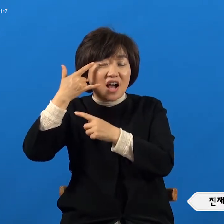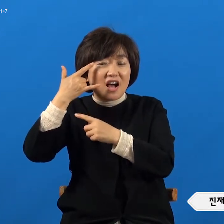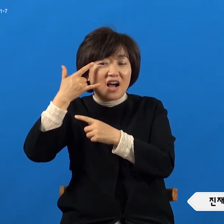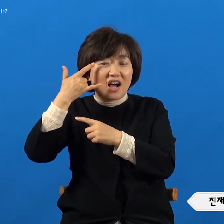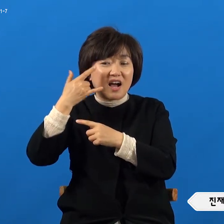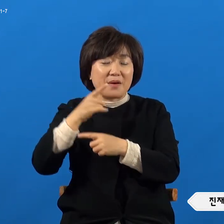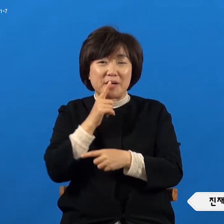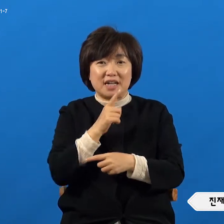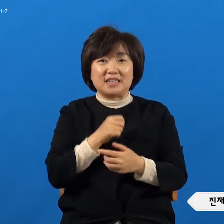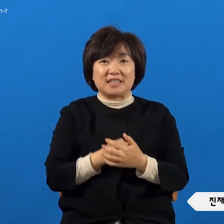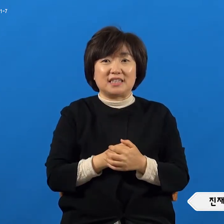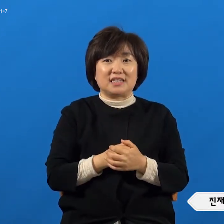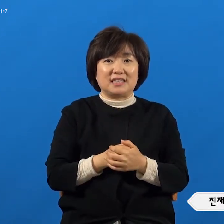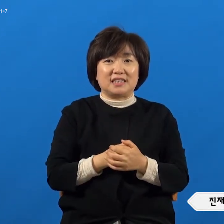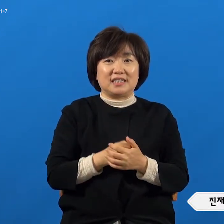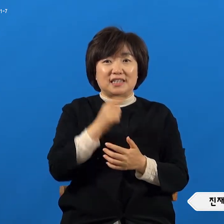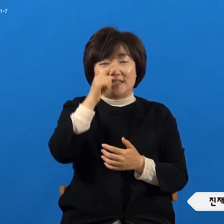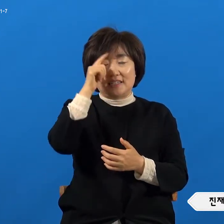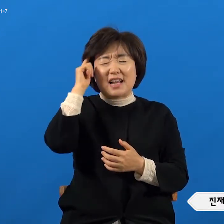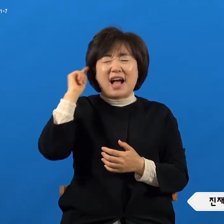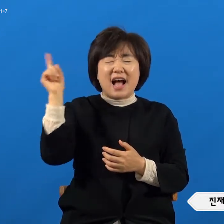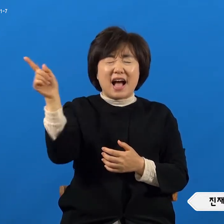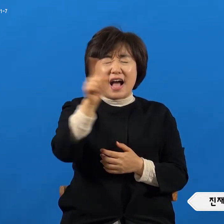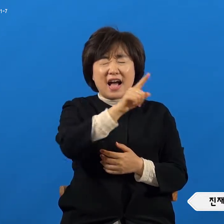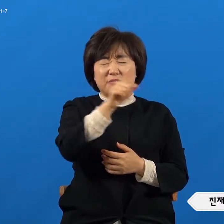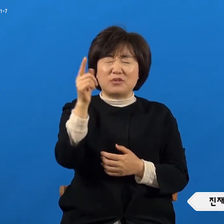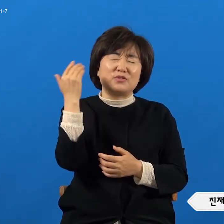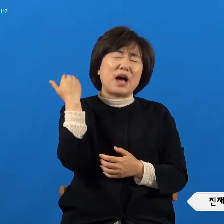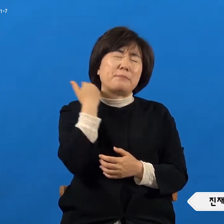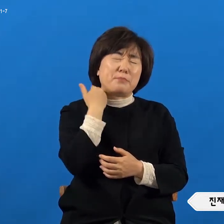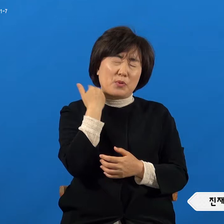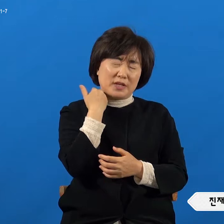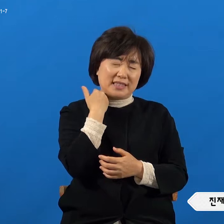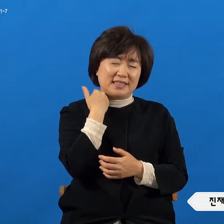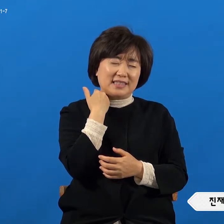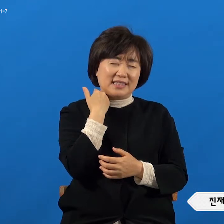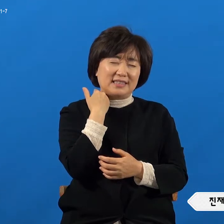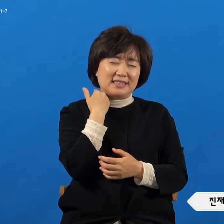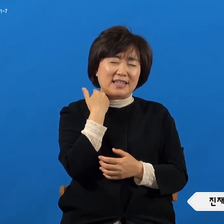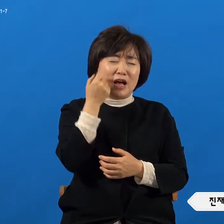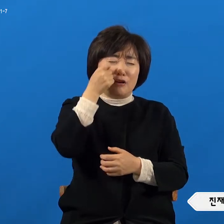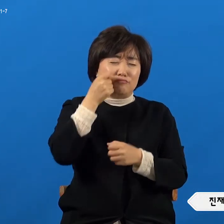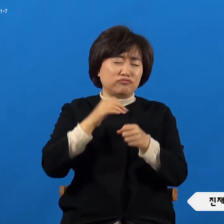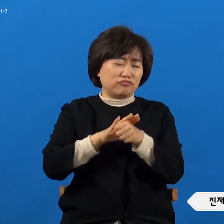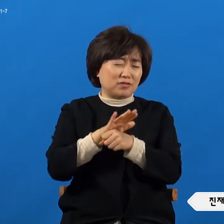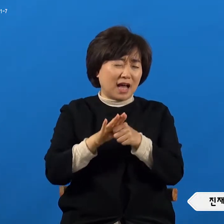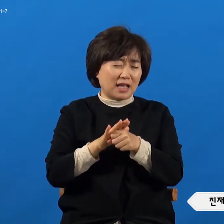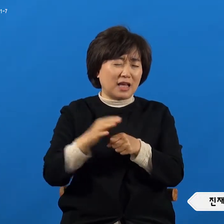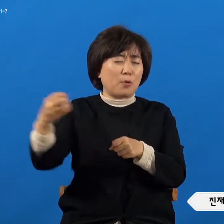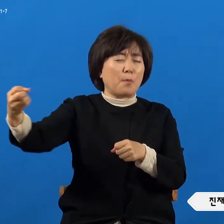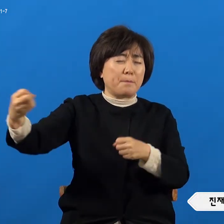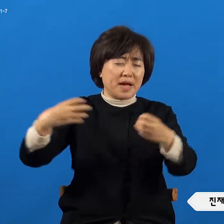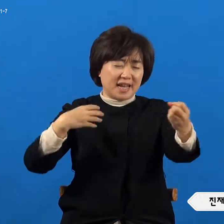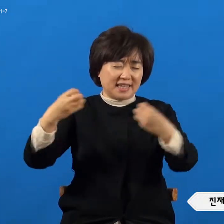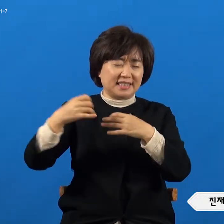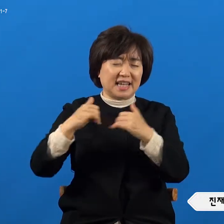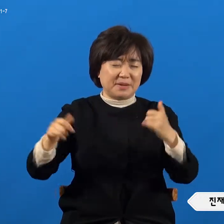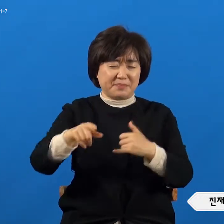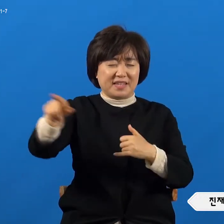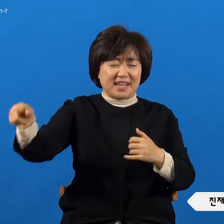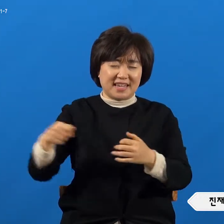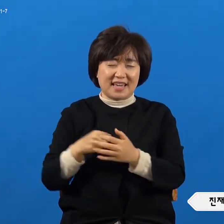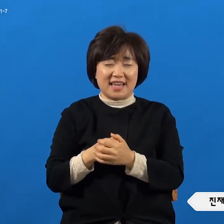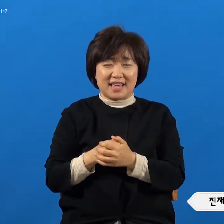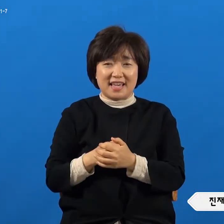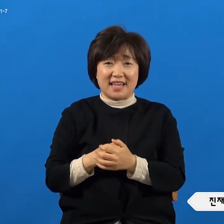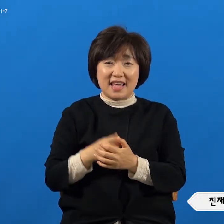그런 이야기를 했죠. 아무것도 볼 수 없는 그를 향해서, 불쌍하다고 얘기하는 그를 향해서 그는